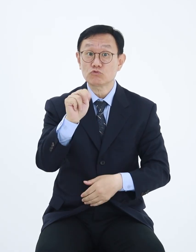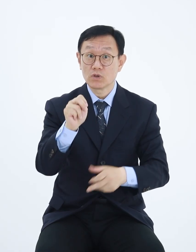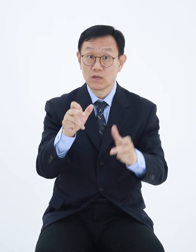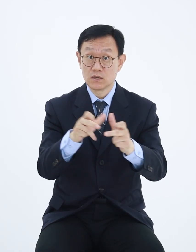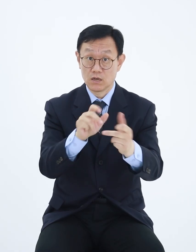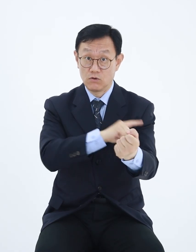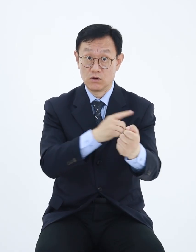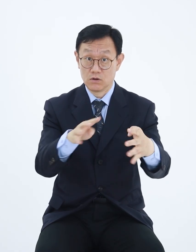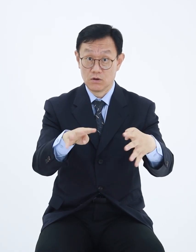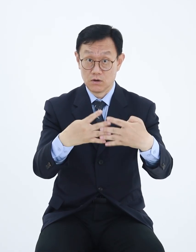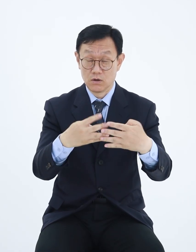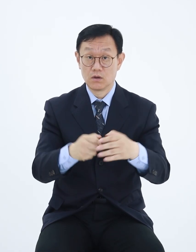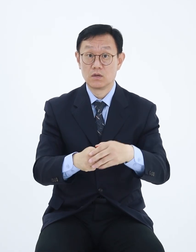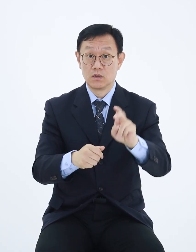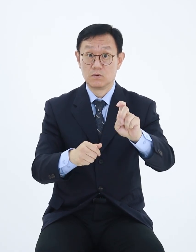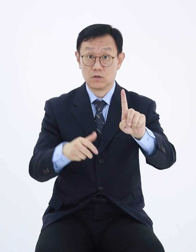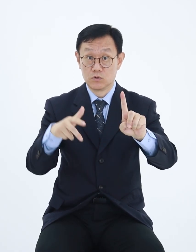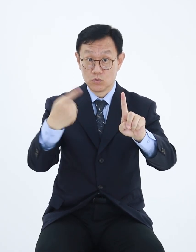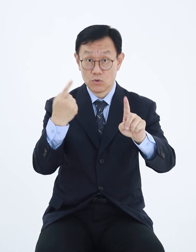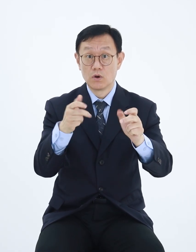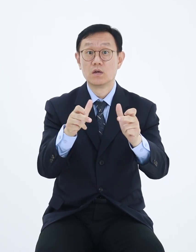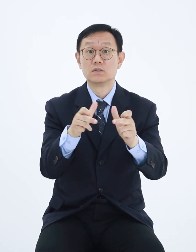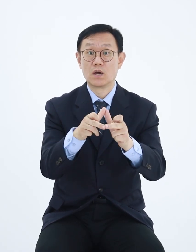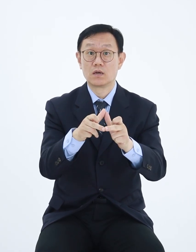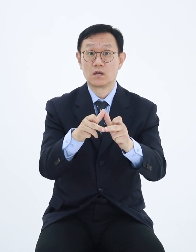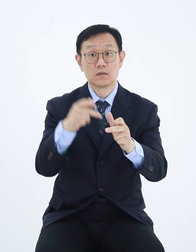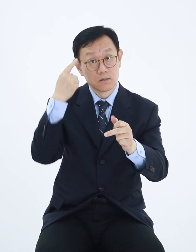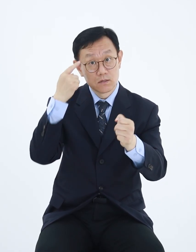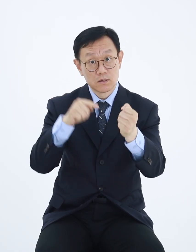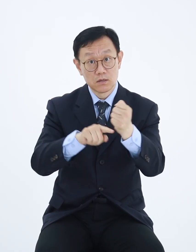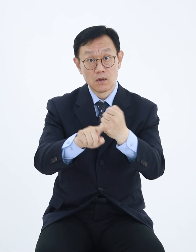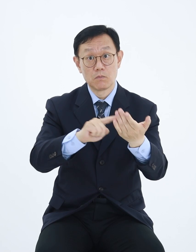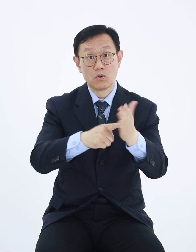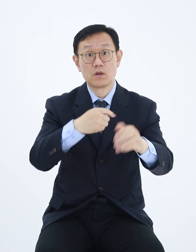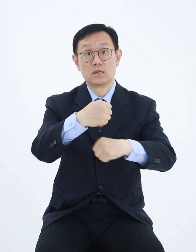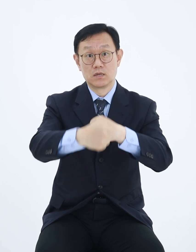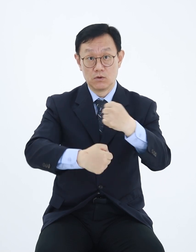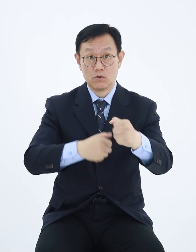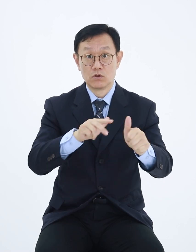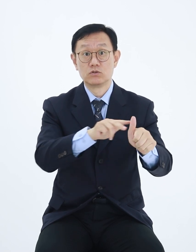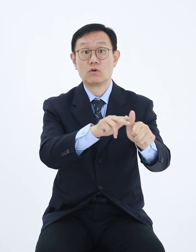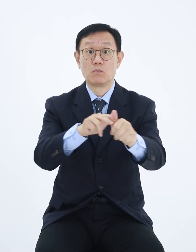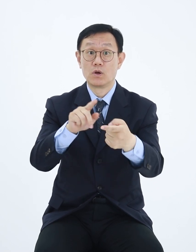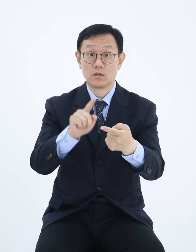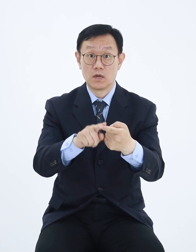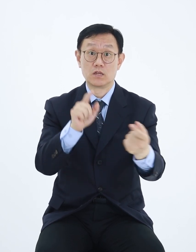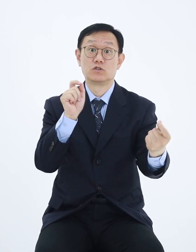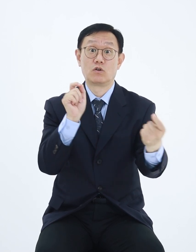권리협약 제21조는 장애인의 의사 및 표현에 대한 자유와 정보에 대한 접근권을 보장하고